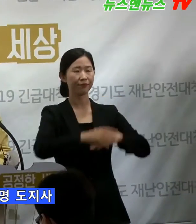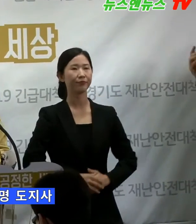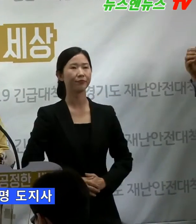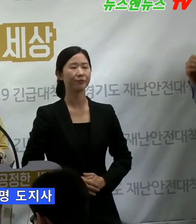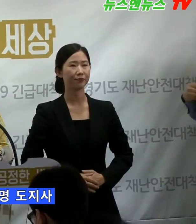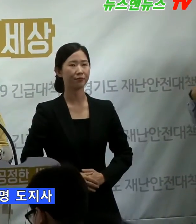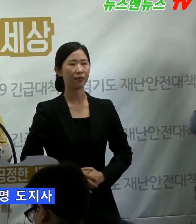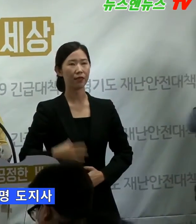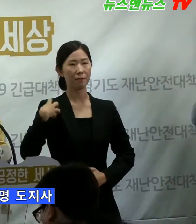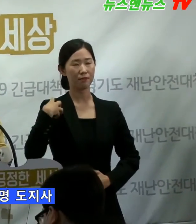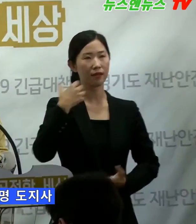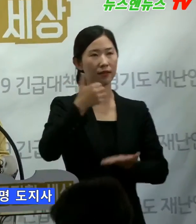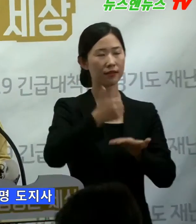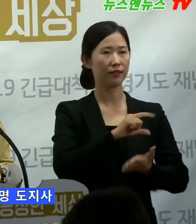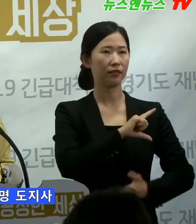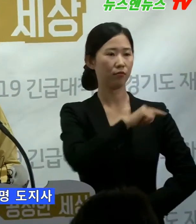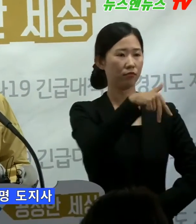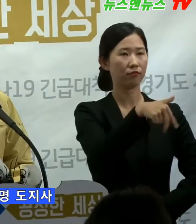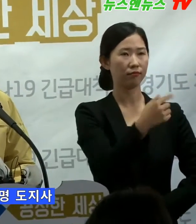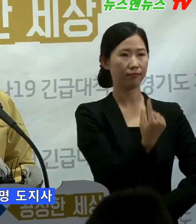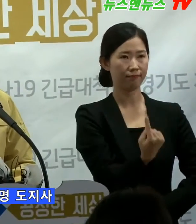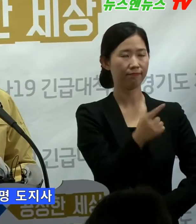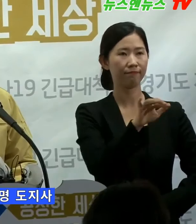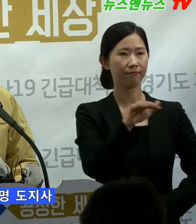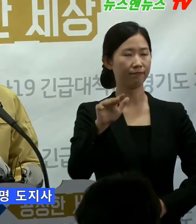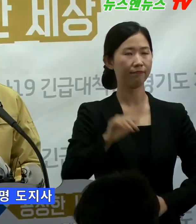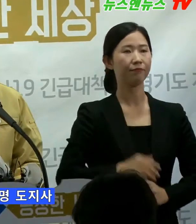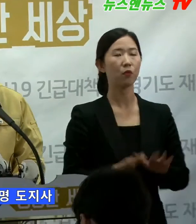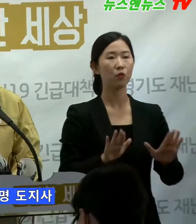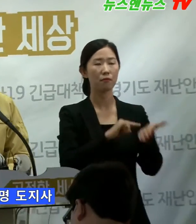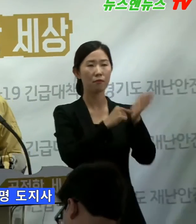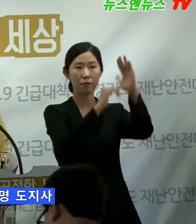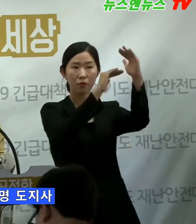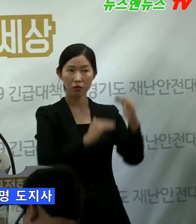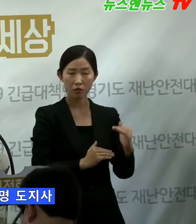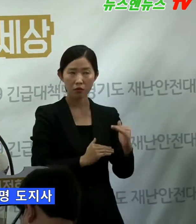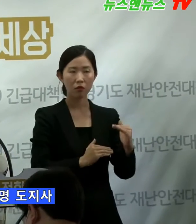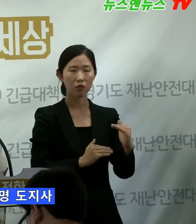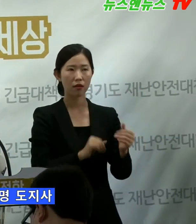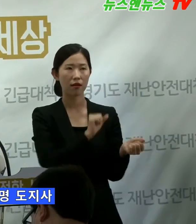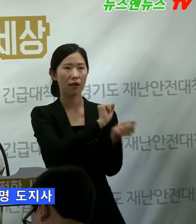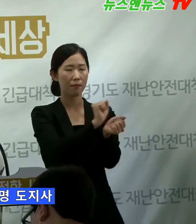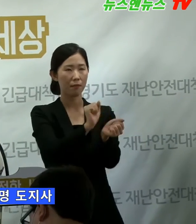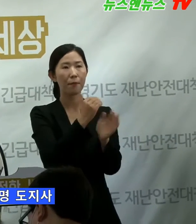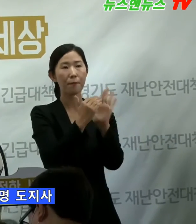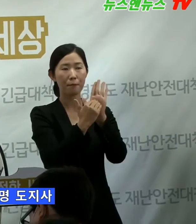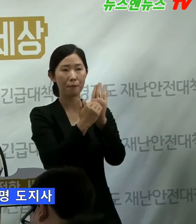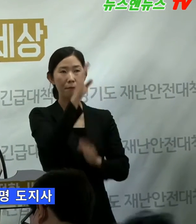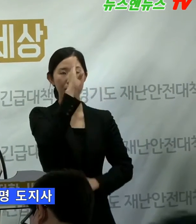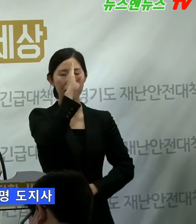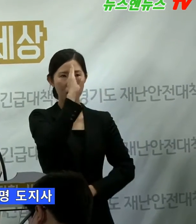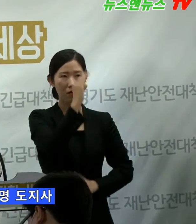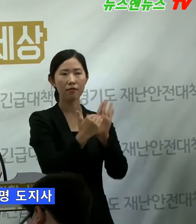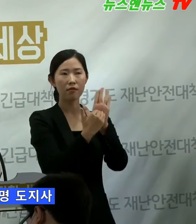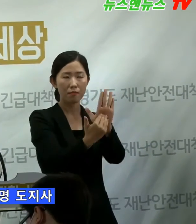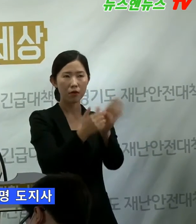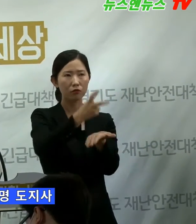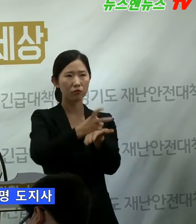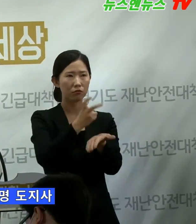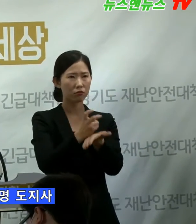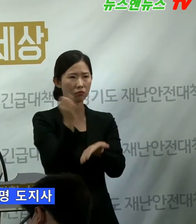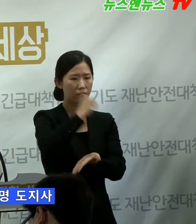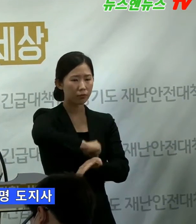원론협력 담당관 조창호입니다. 오늘 발표 내용은 감염병 예방수칙, 미준수,